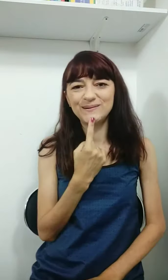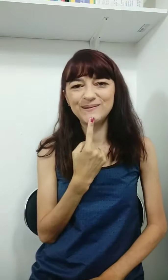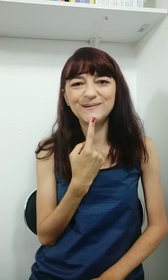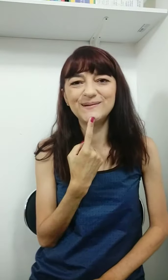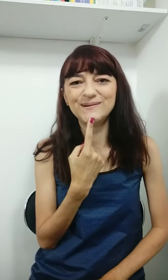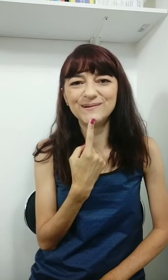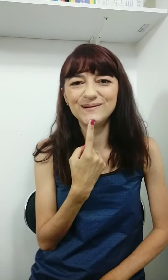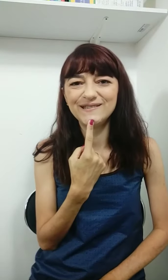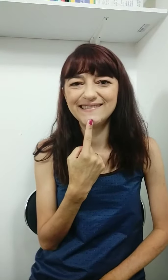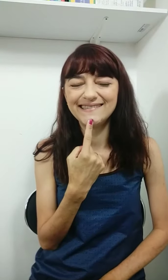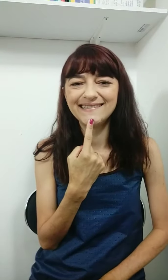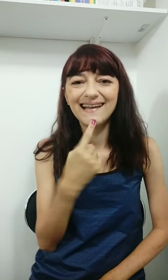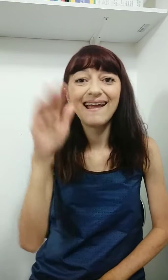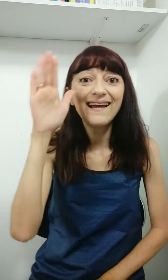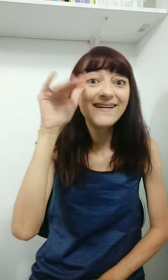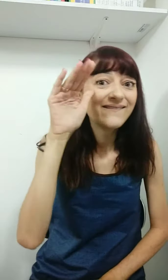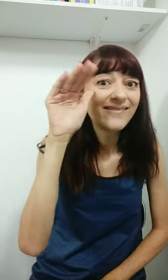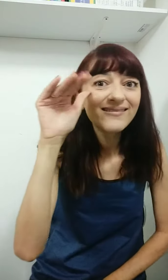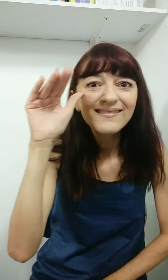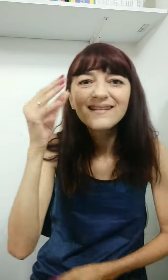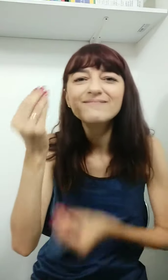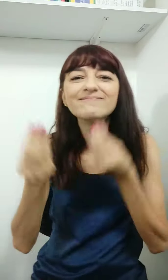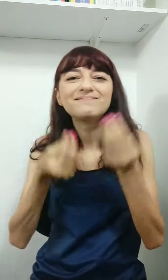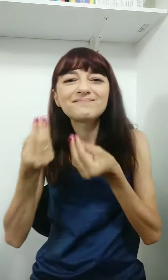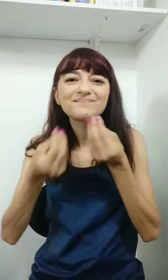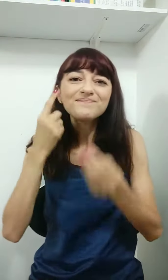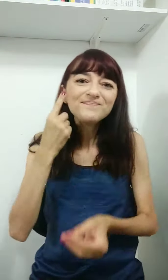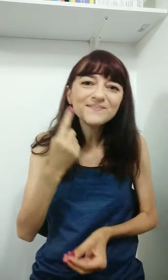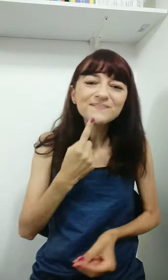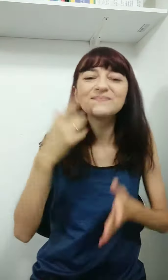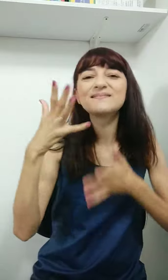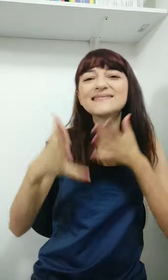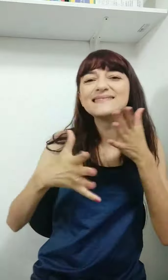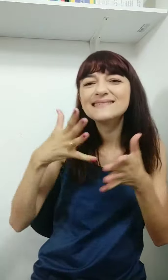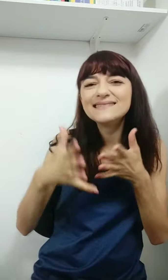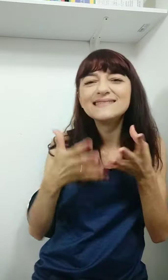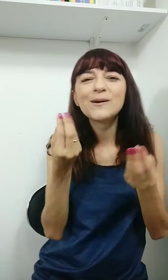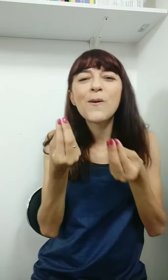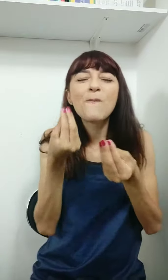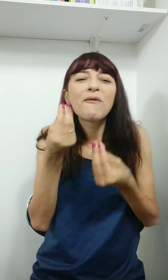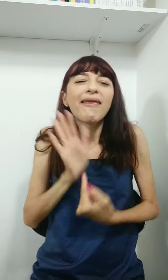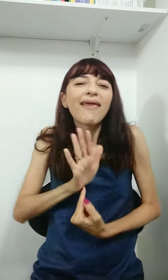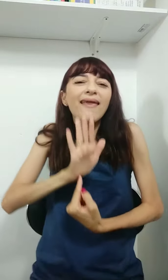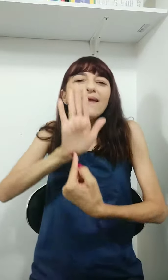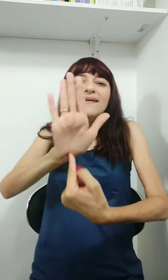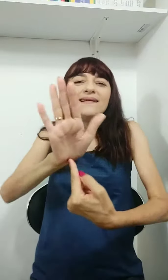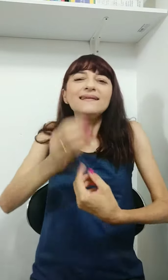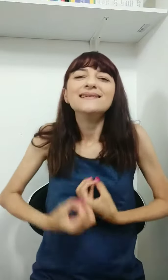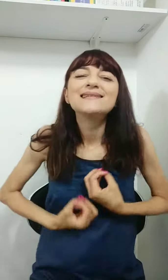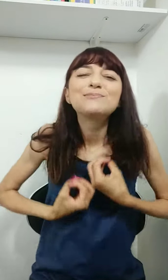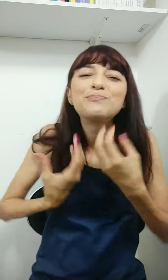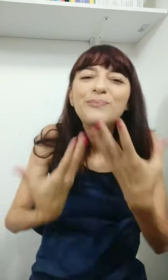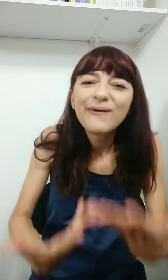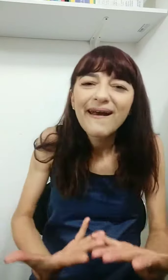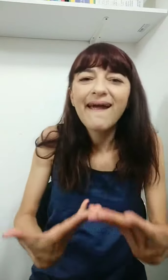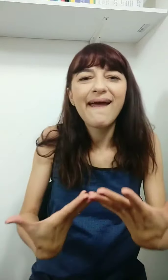tá? Aí você me fala, mas eu não tenho surdo. Vejam vídeos de surdos, vejam como que os surdos sinalizam. É muito importante,